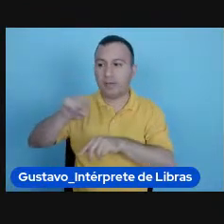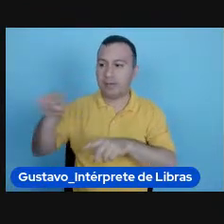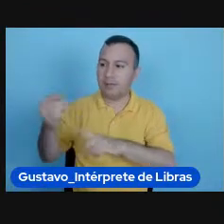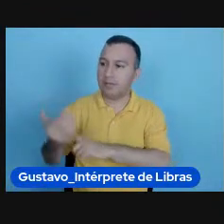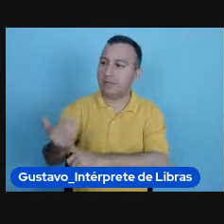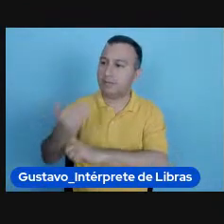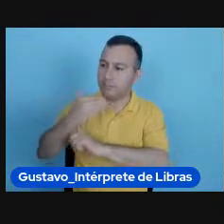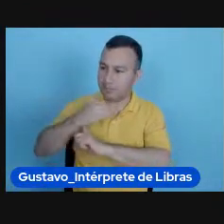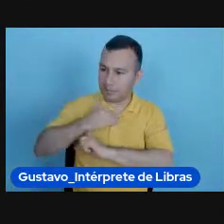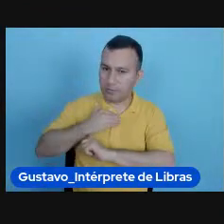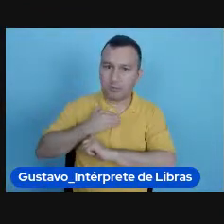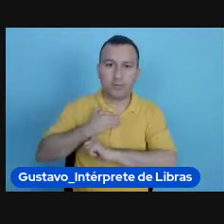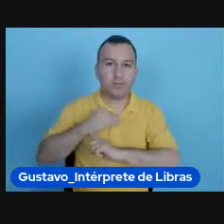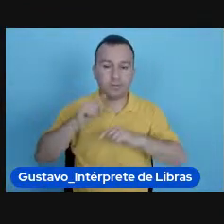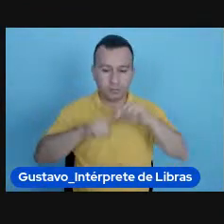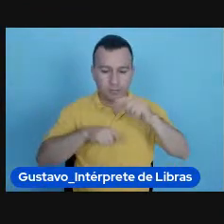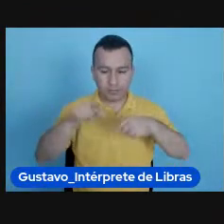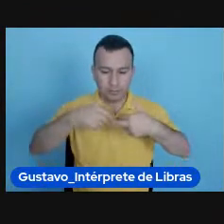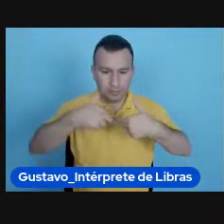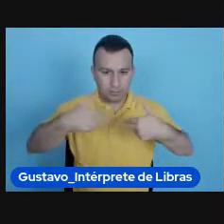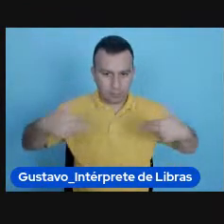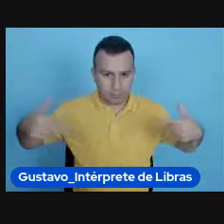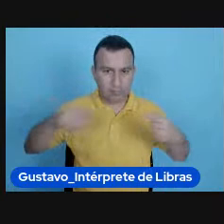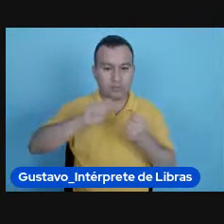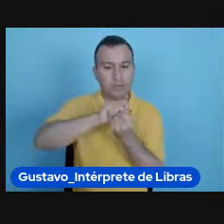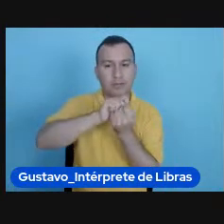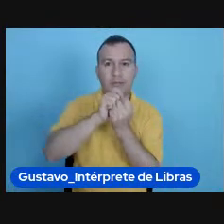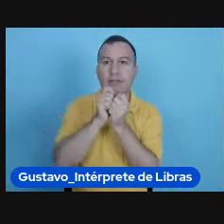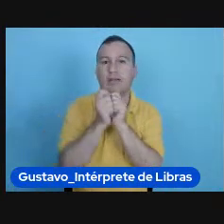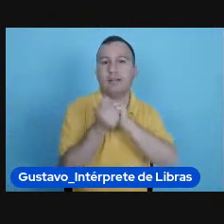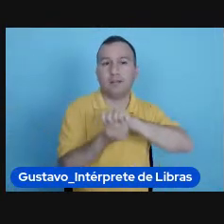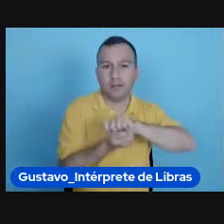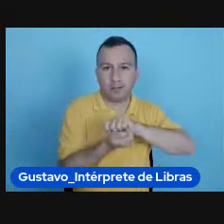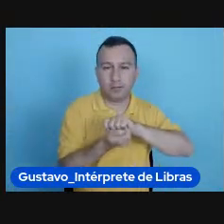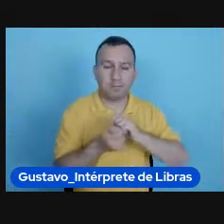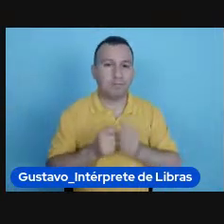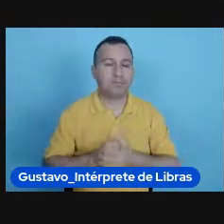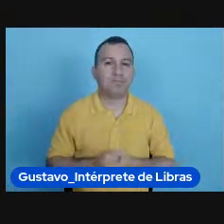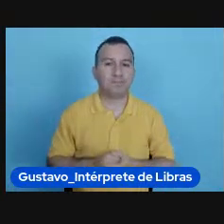os materiais. Então quando a gente pensa, vamos orientar a família,